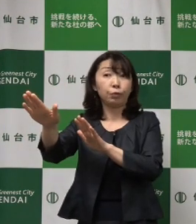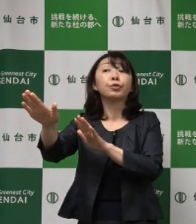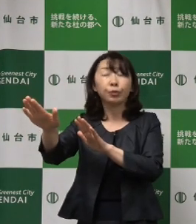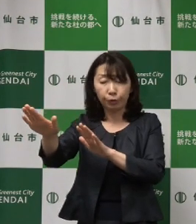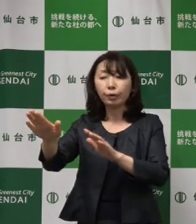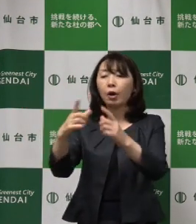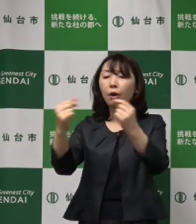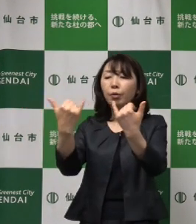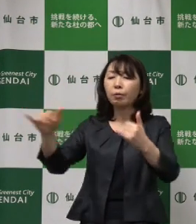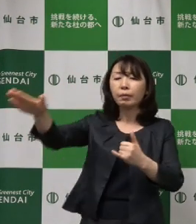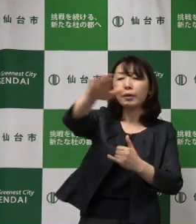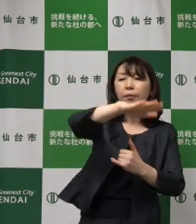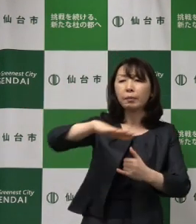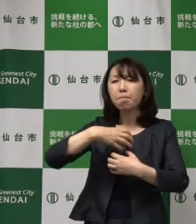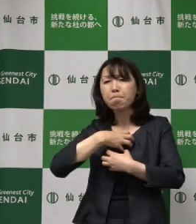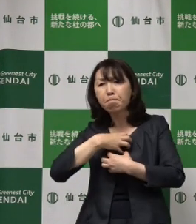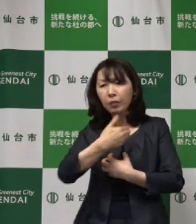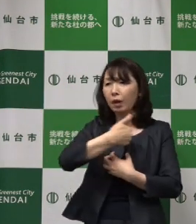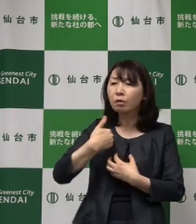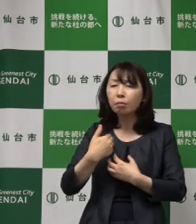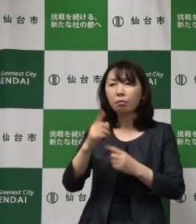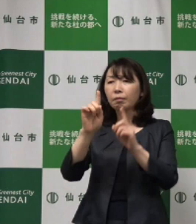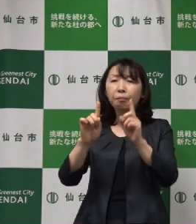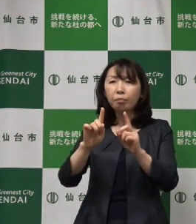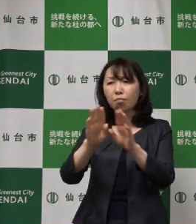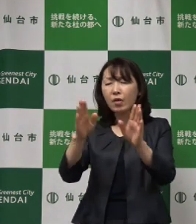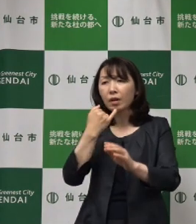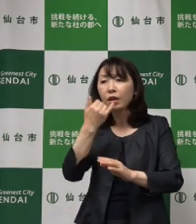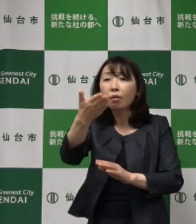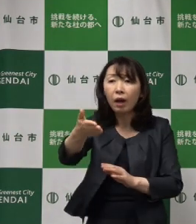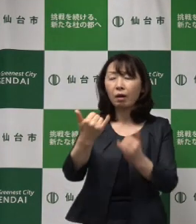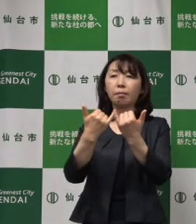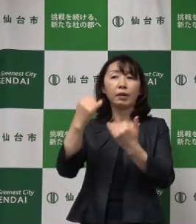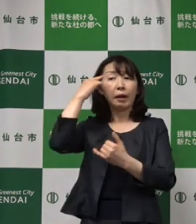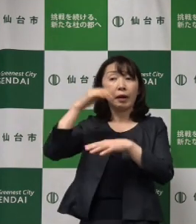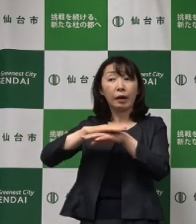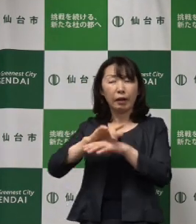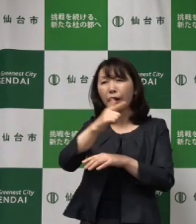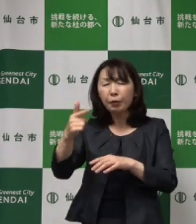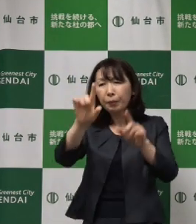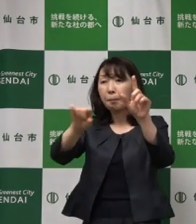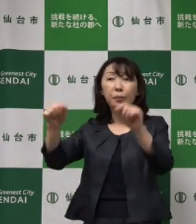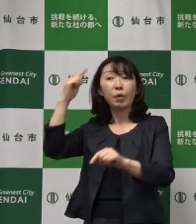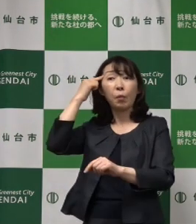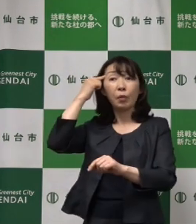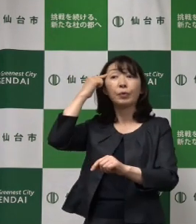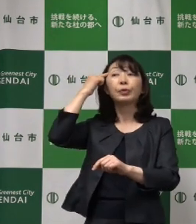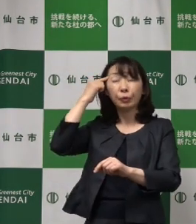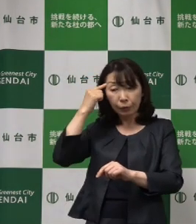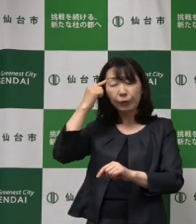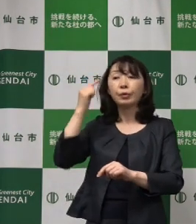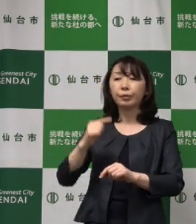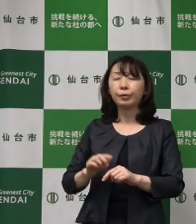不安をお持ちになっている方々も多くいらっしゃるというのも報道で、承知をしているところです。